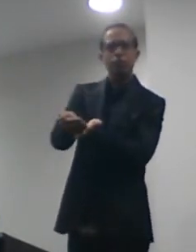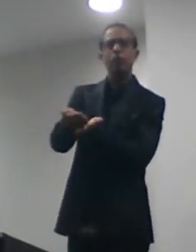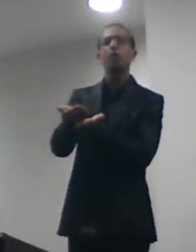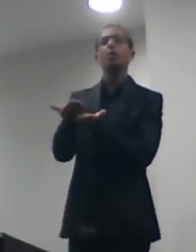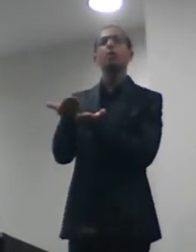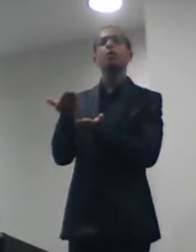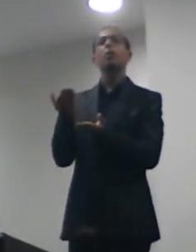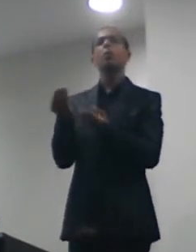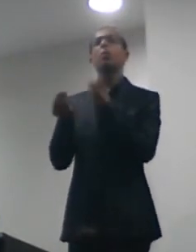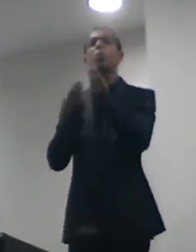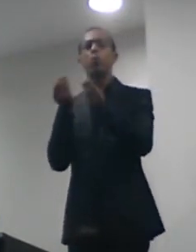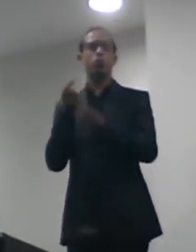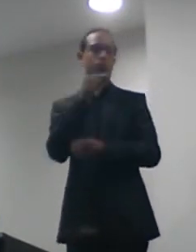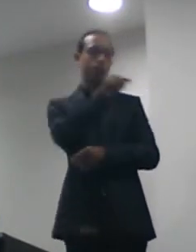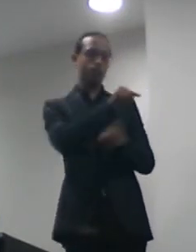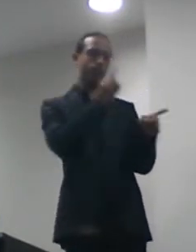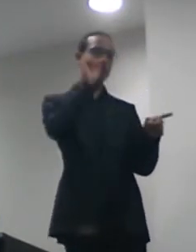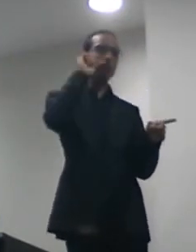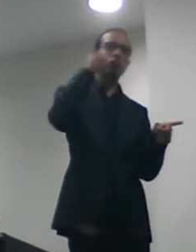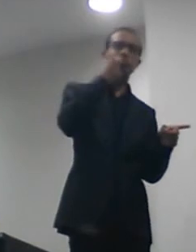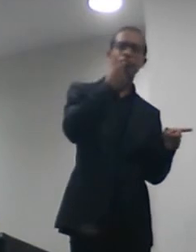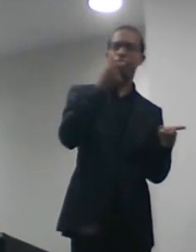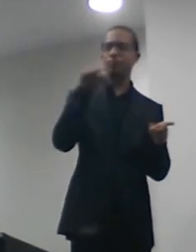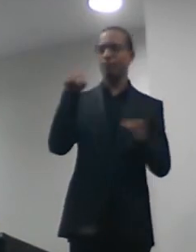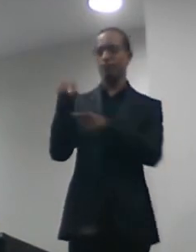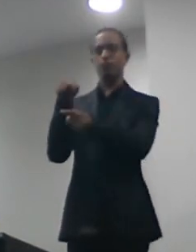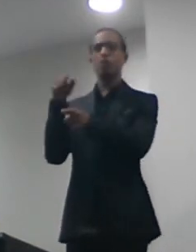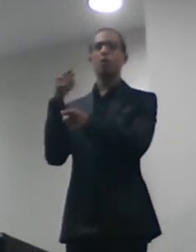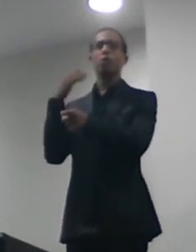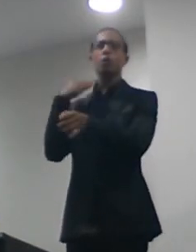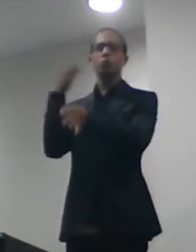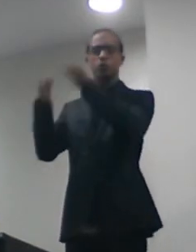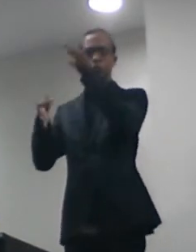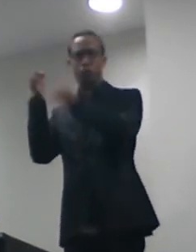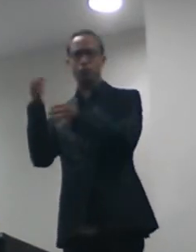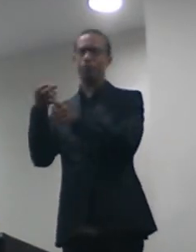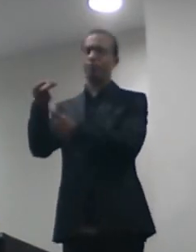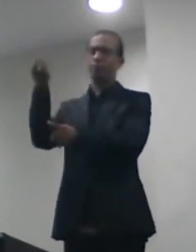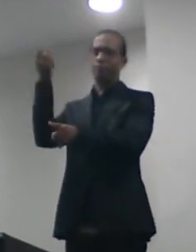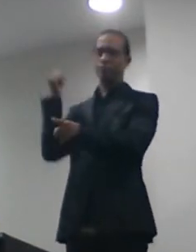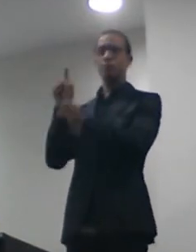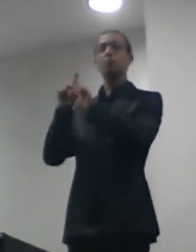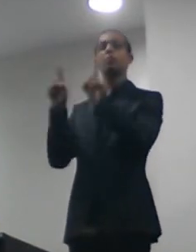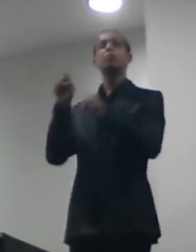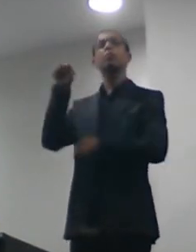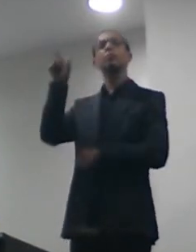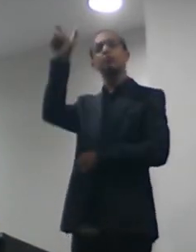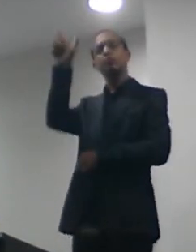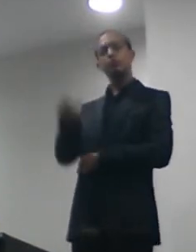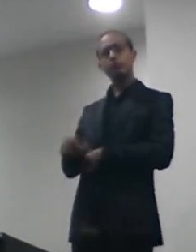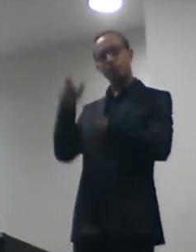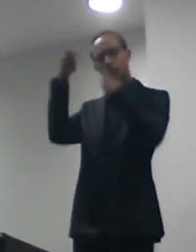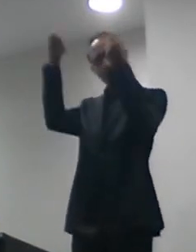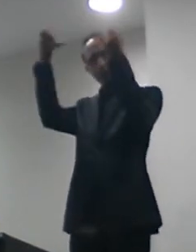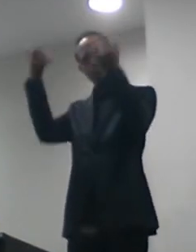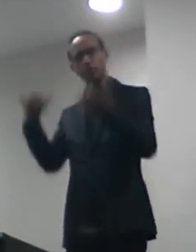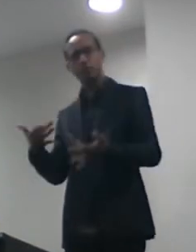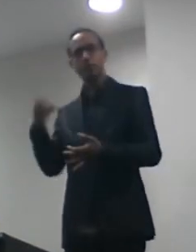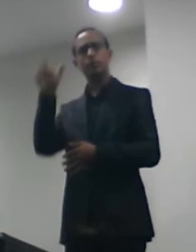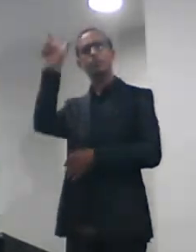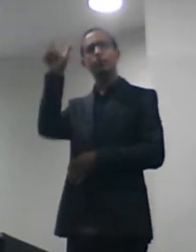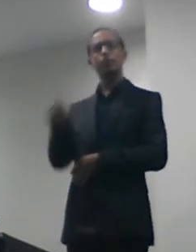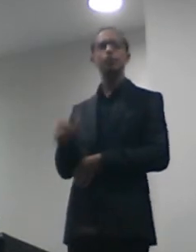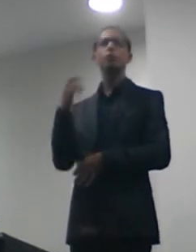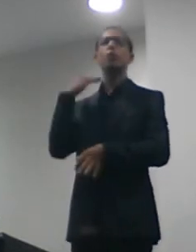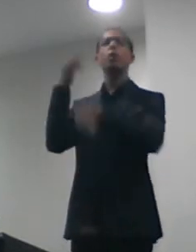Como o surdo e o juiz foi uma origem muito antiga. Entretanto, quando se fala sobre o juiz, tem